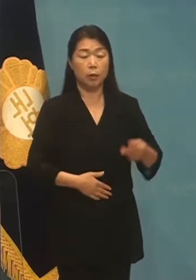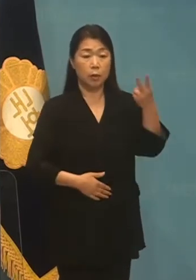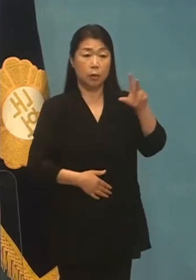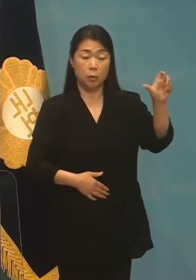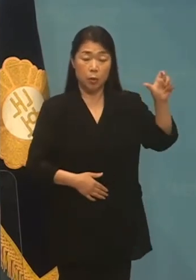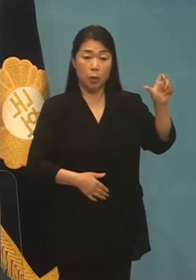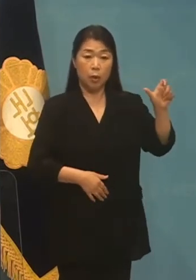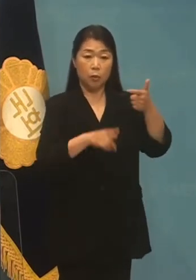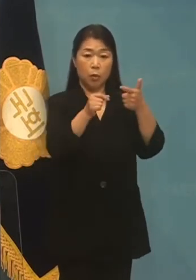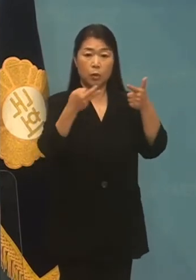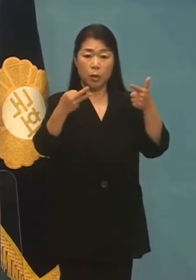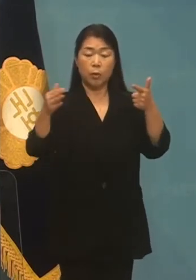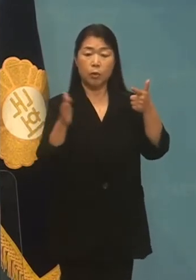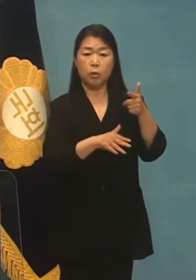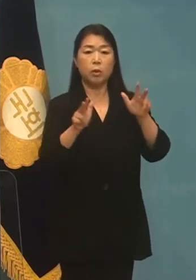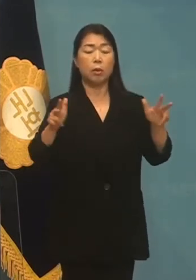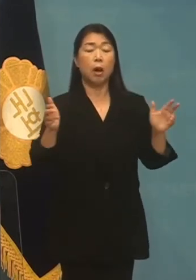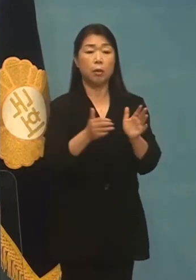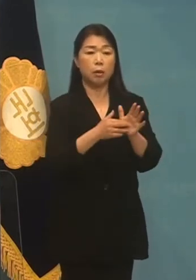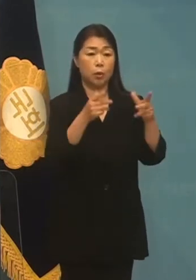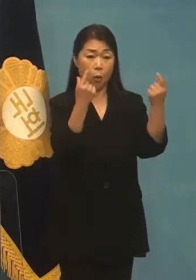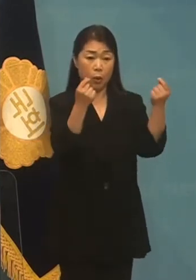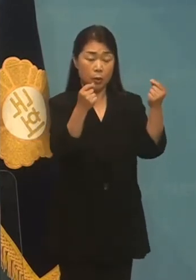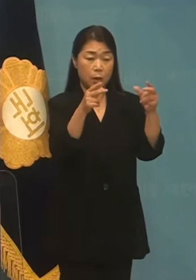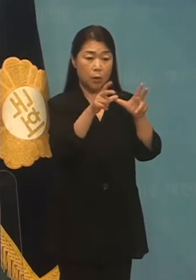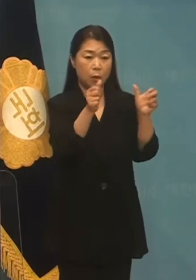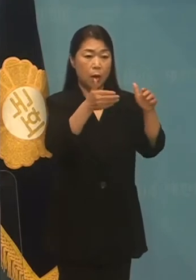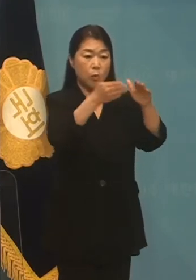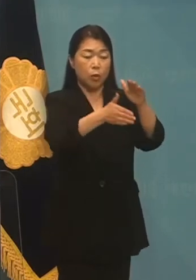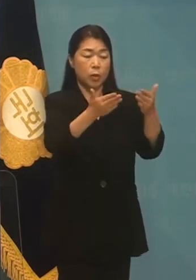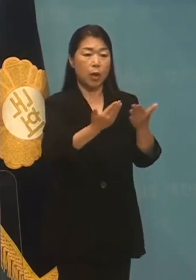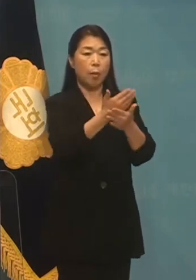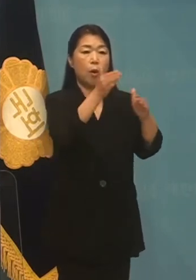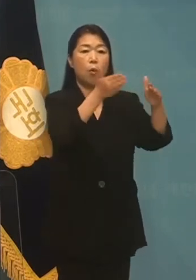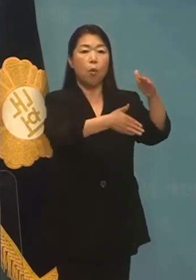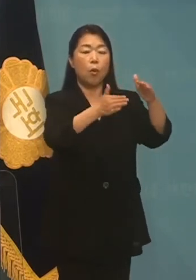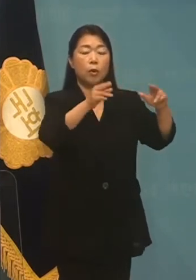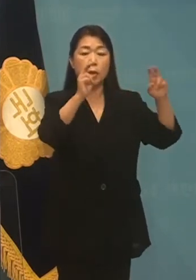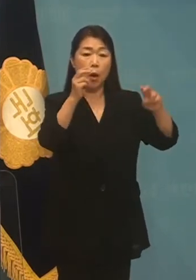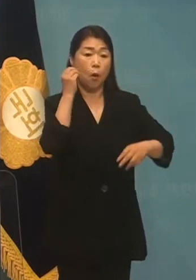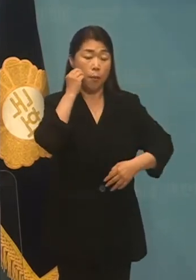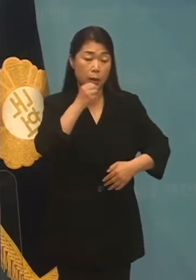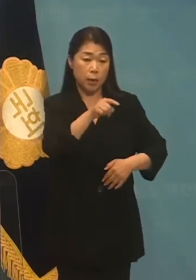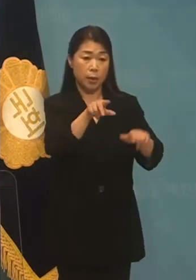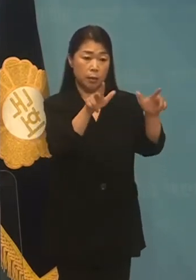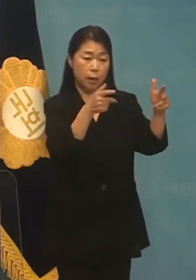13일 이후 지금까지 성남도시개발공사 홈페이지에서